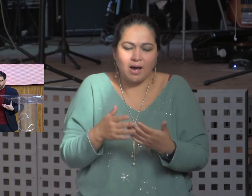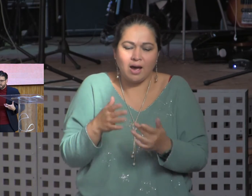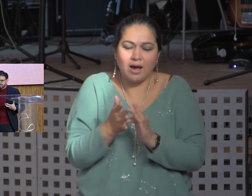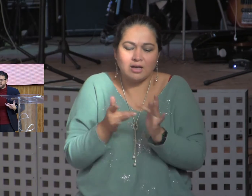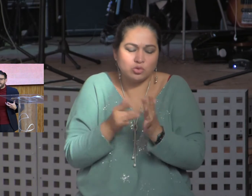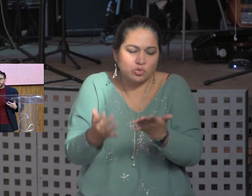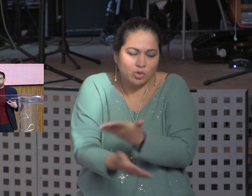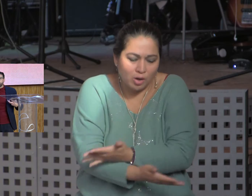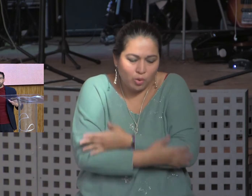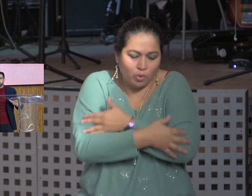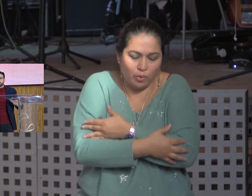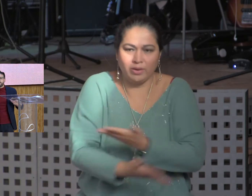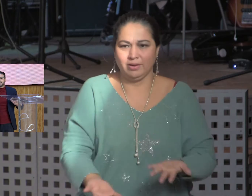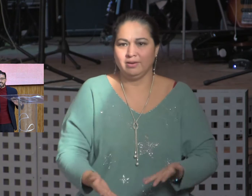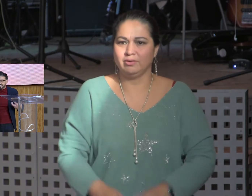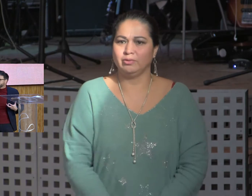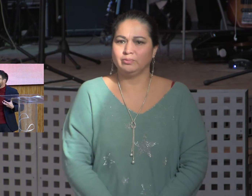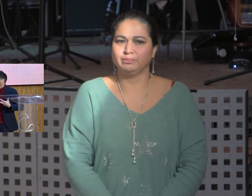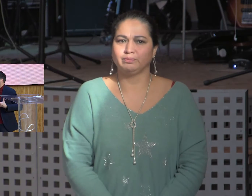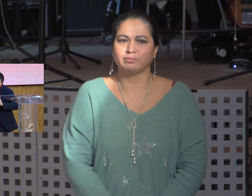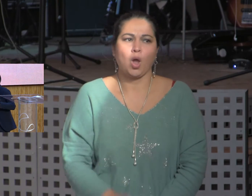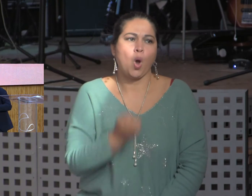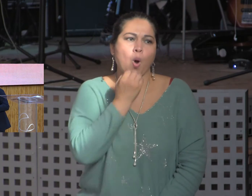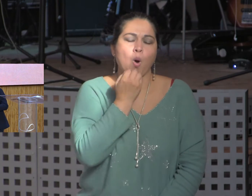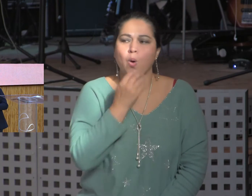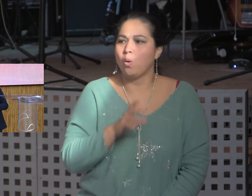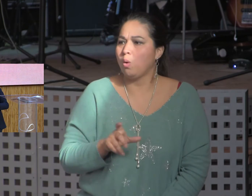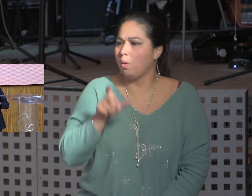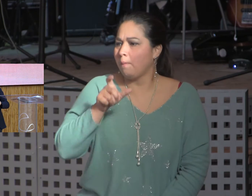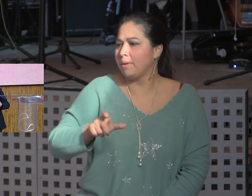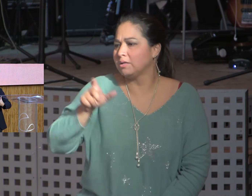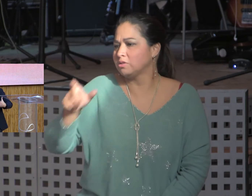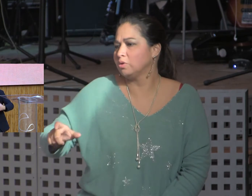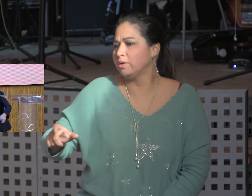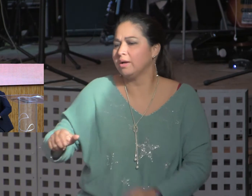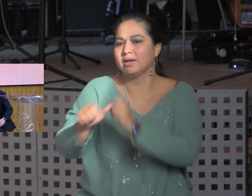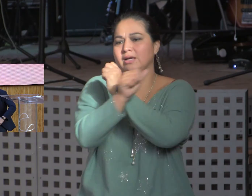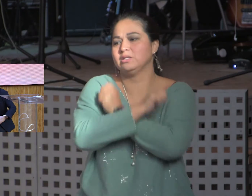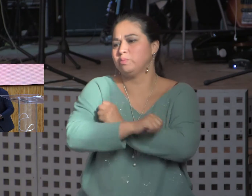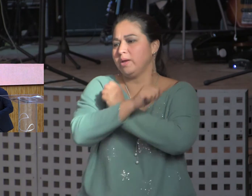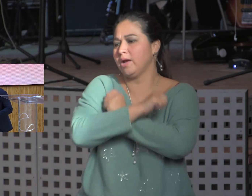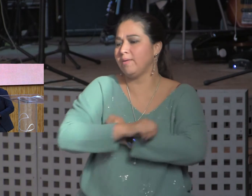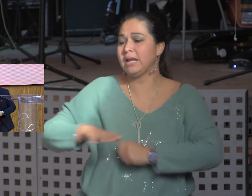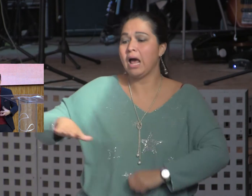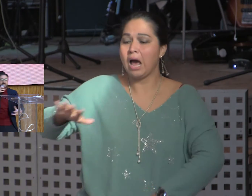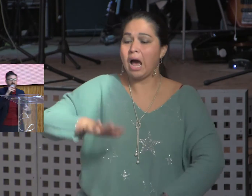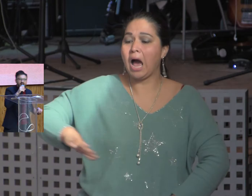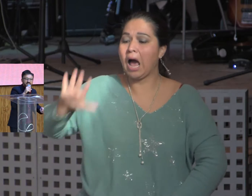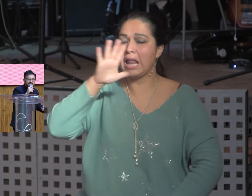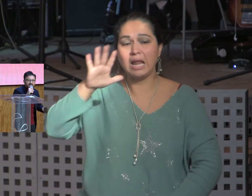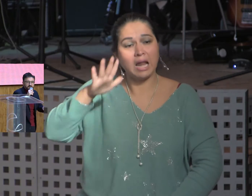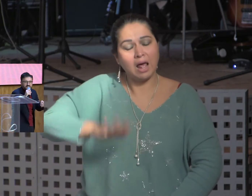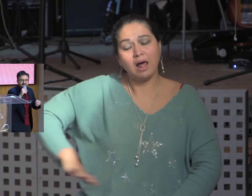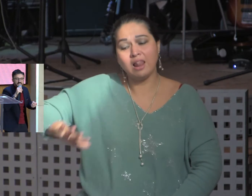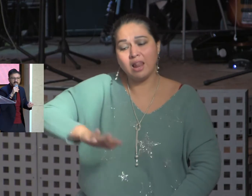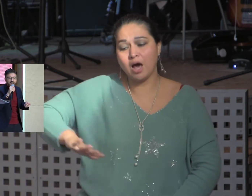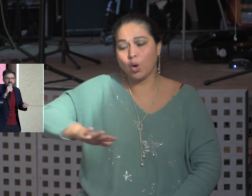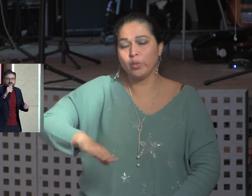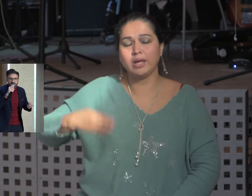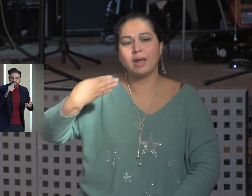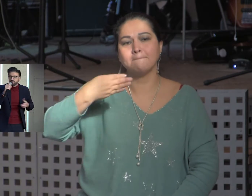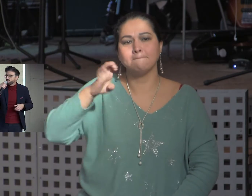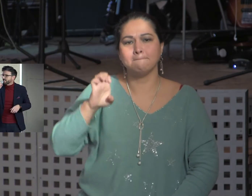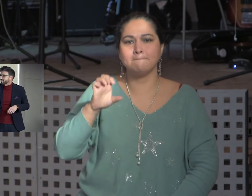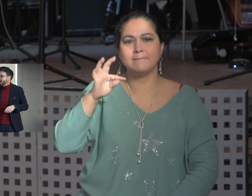estanque de Betesda esperaban que cuando el ángel removiera el agua, alguien les